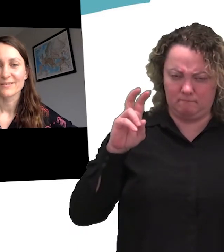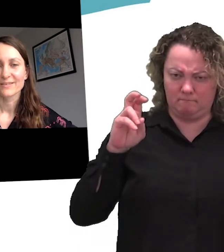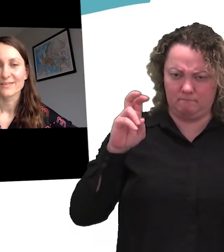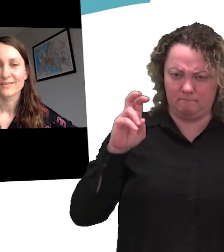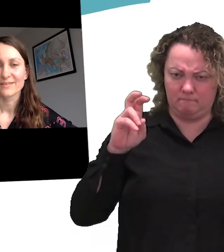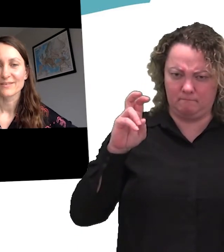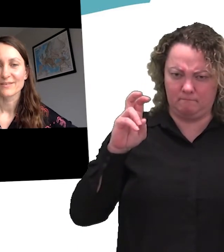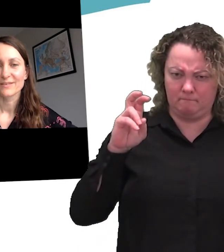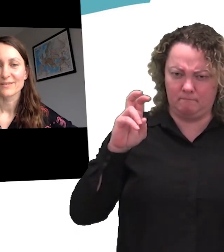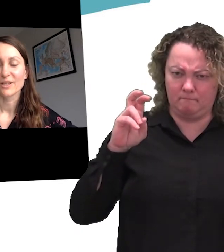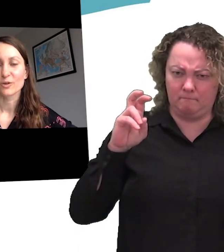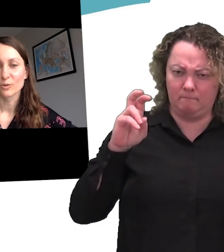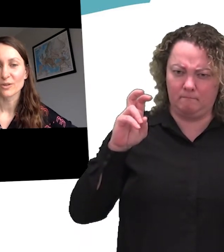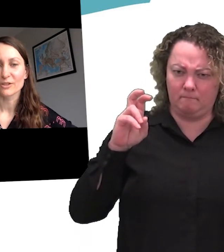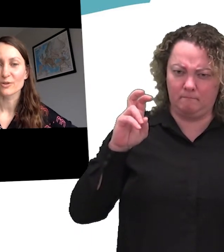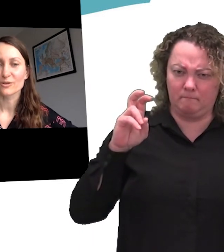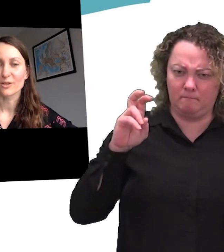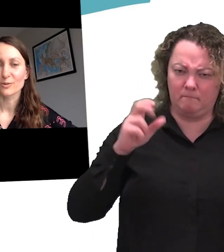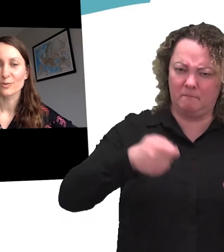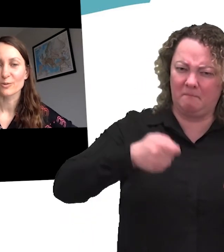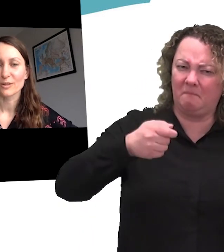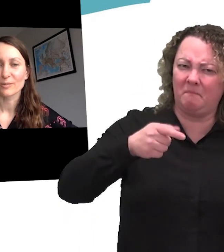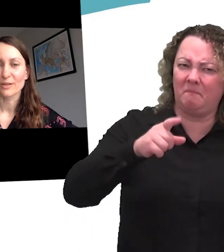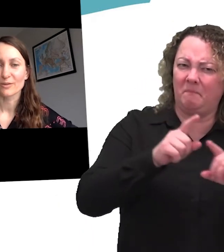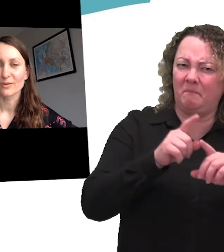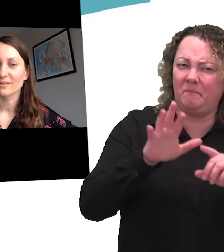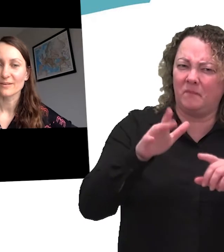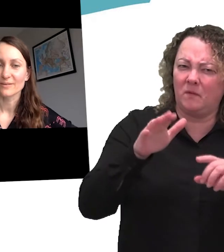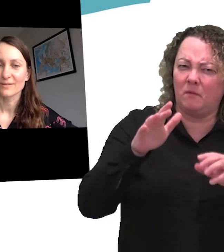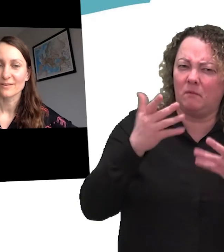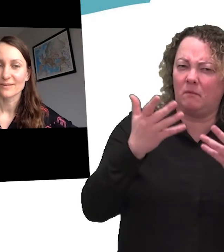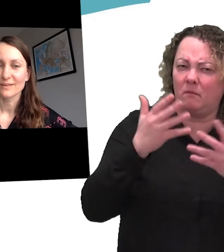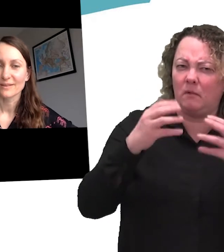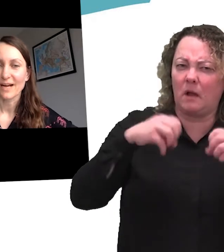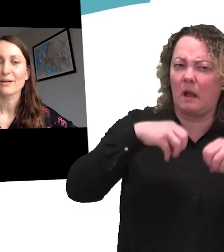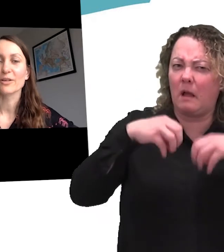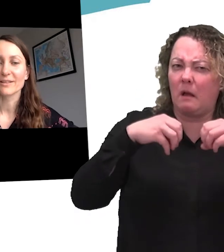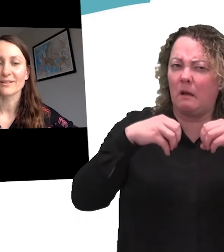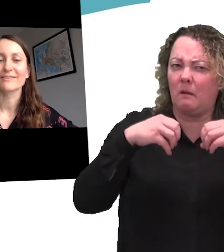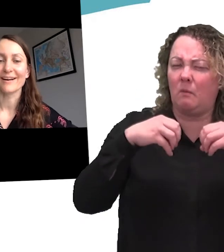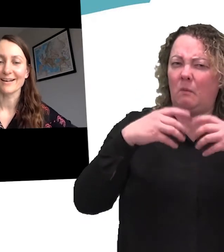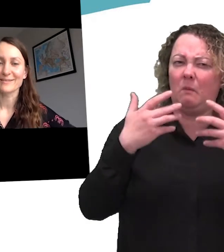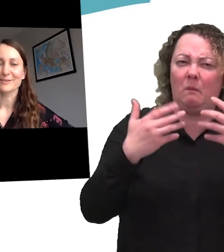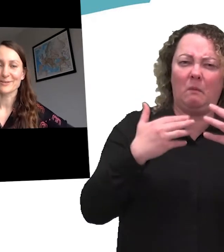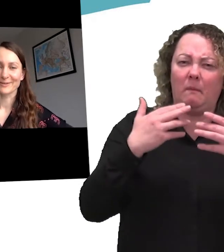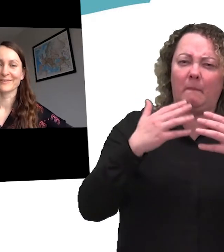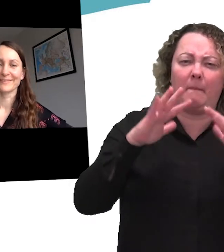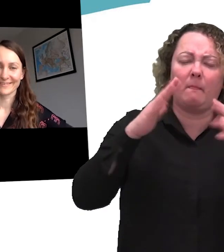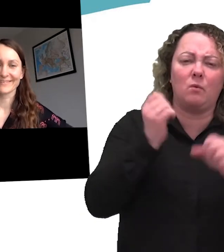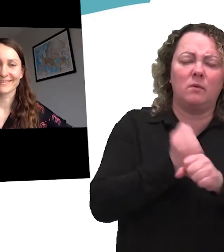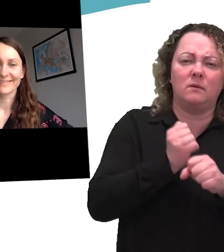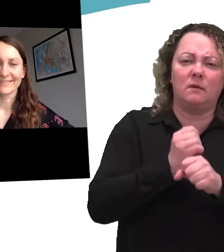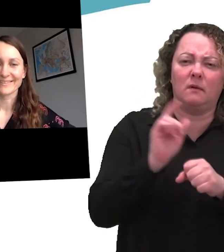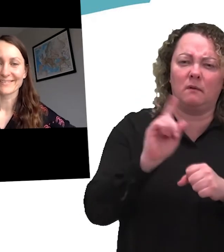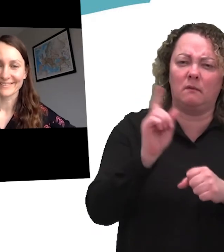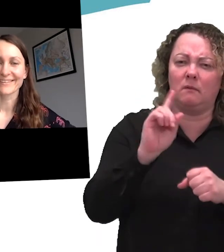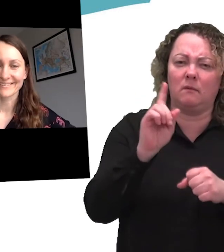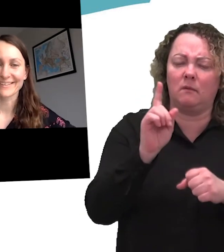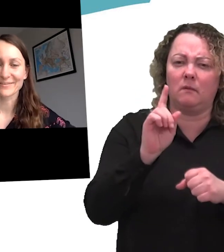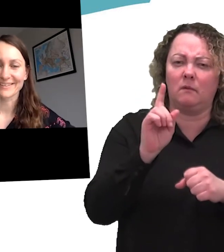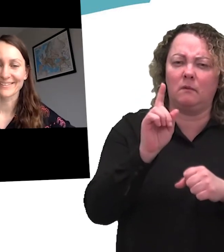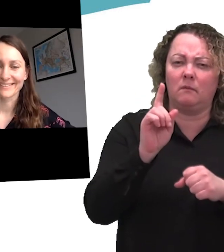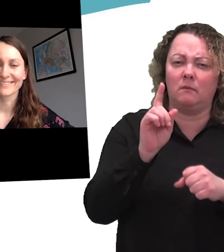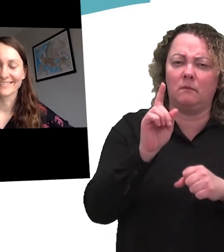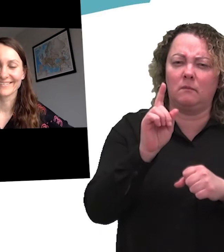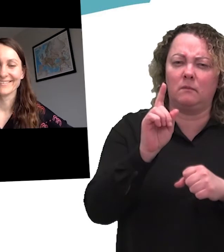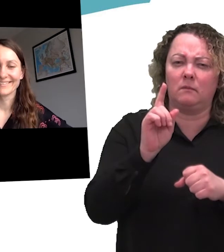kur aliejų supilam. Garų, kažkoks garų. Ne, ne, ko nedaryti. Tai... Ai, ko nedaryti, ai, atsiprašau. Pritiūrinė.